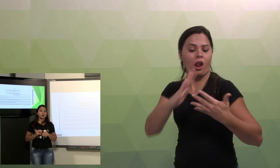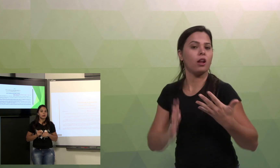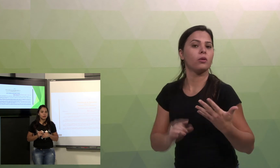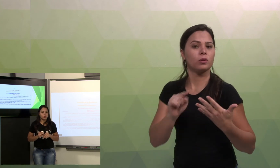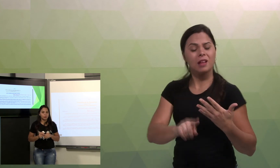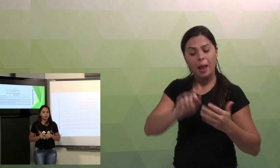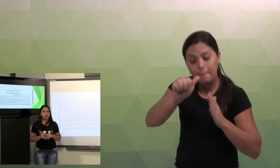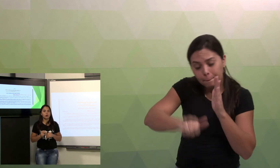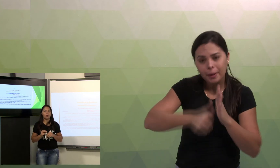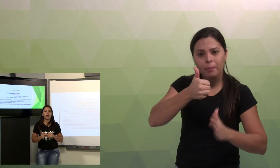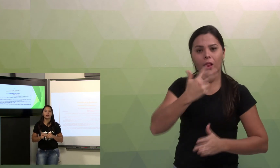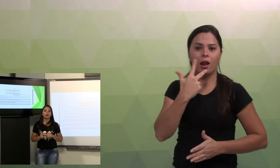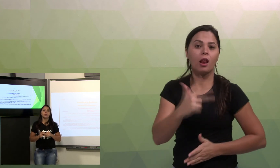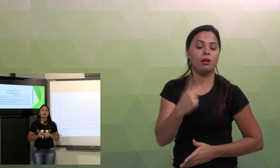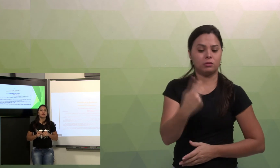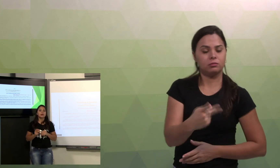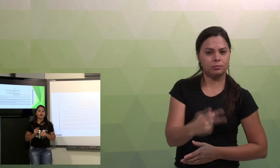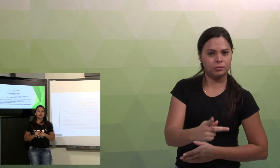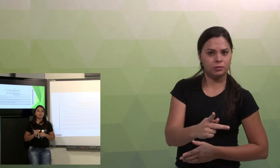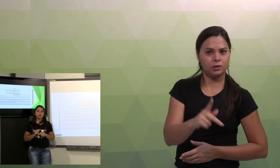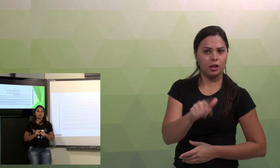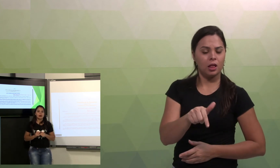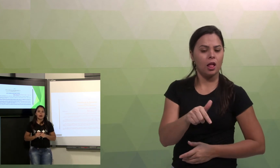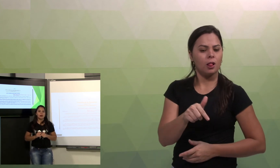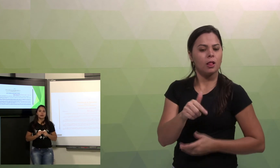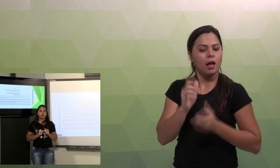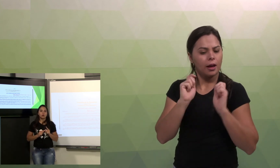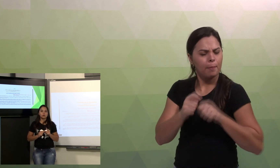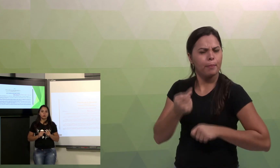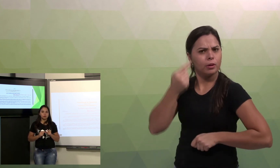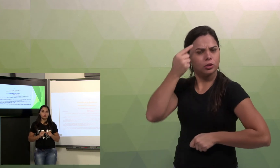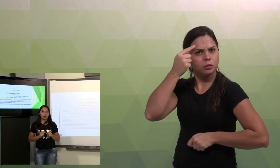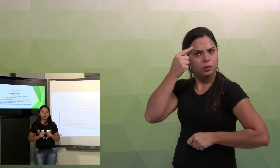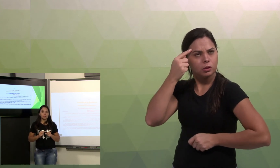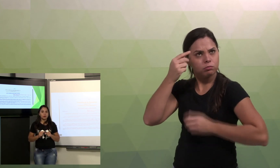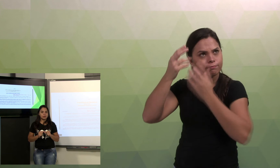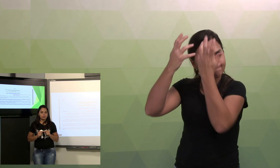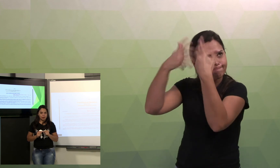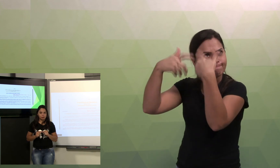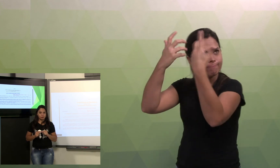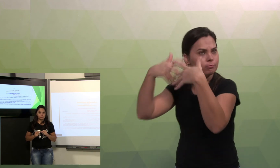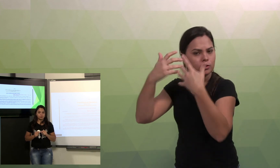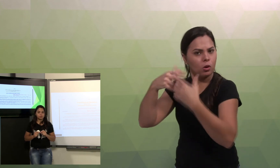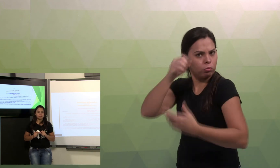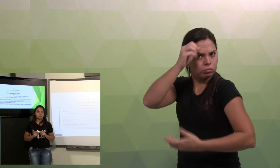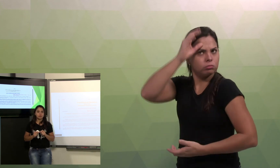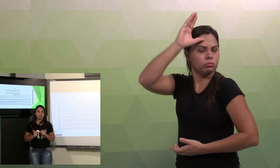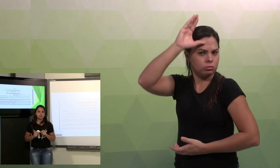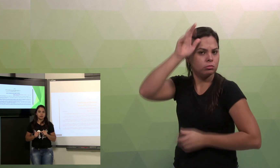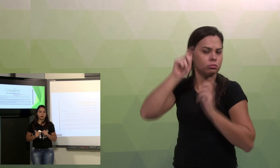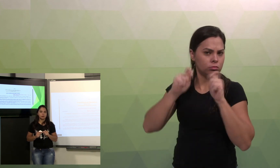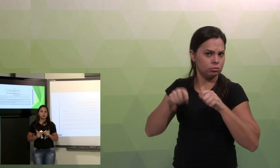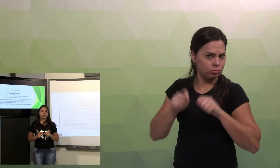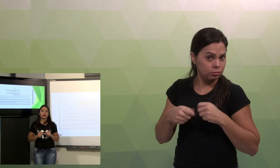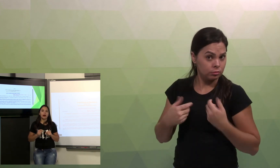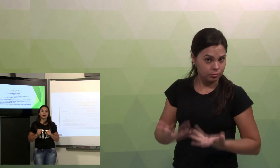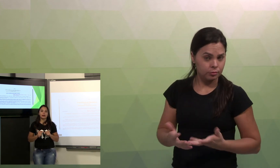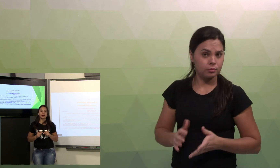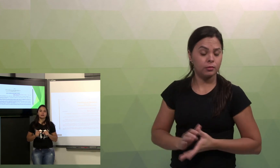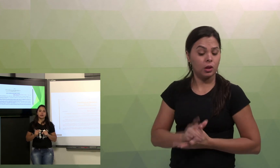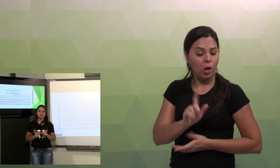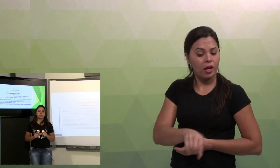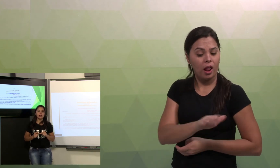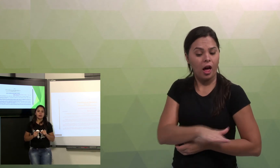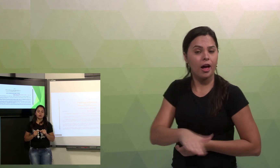sua primeira língua e com ela que ele pensará e construirá seu conhecimento. Assim sendo,